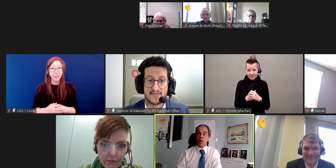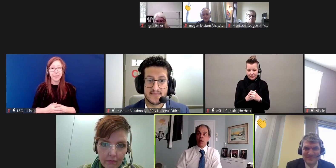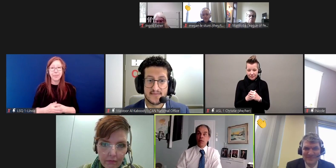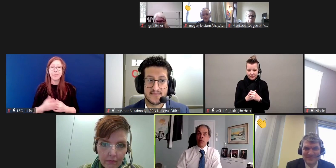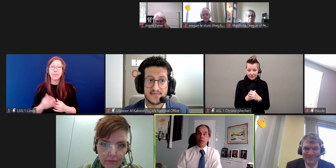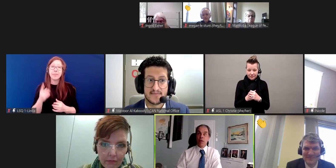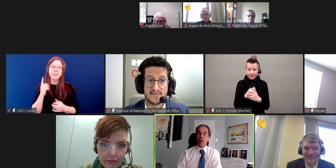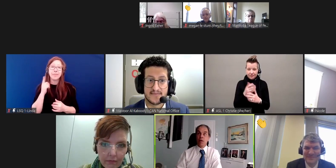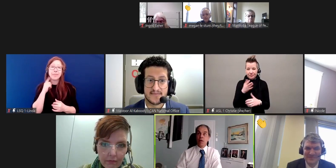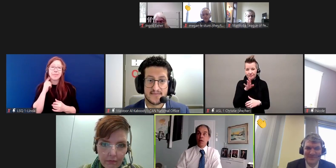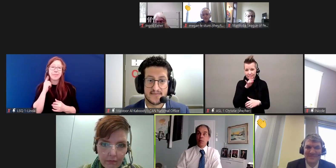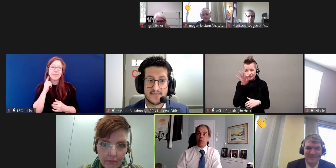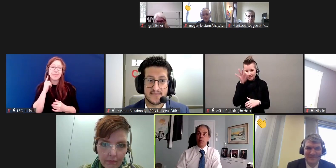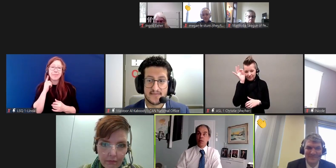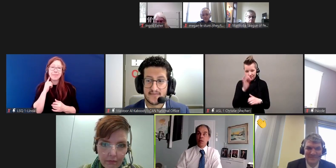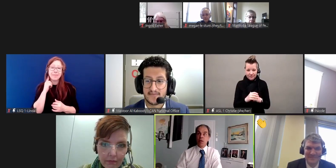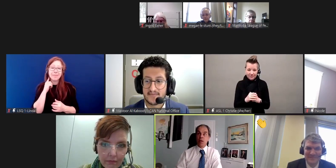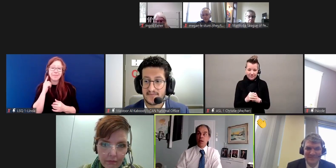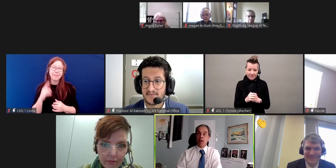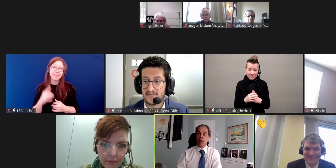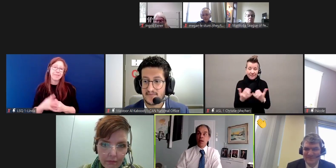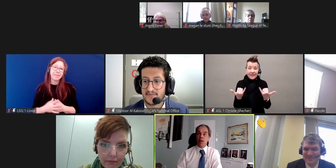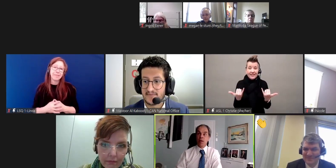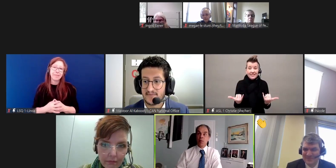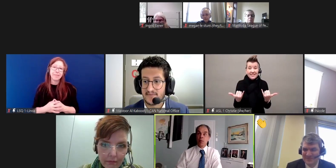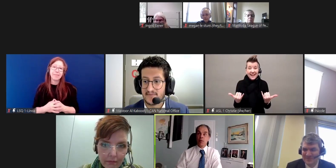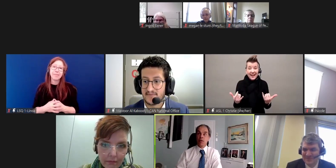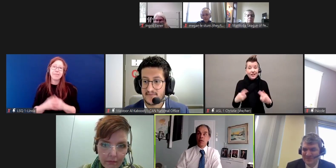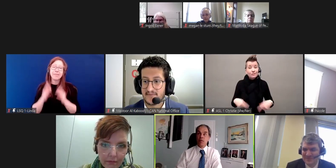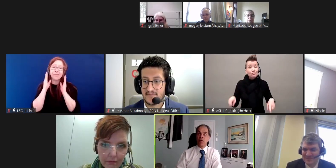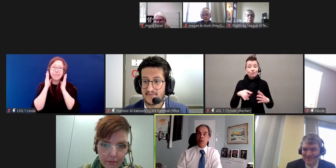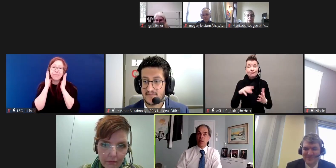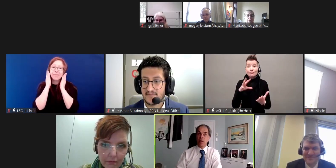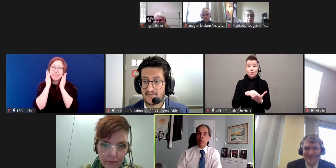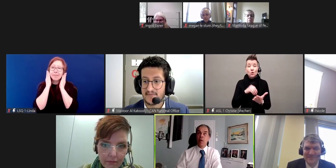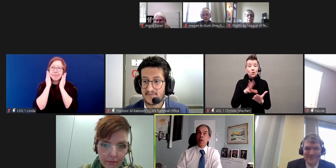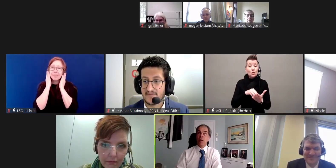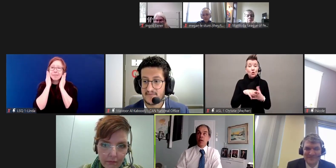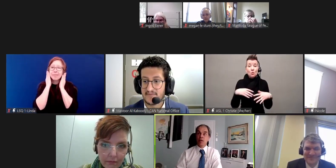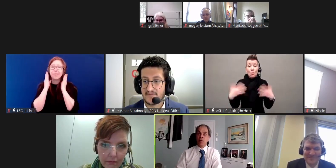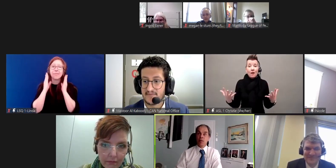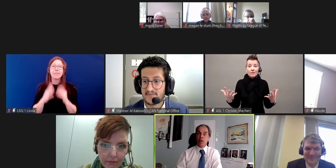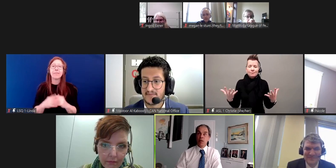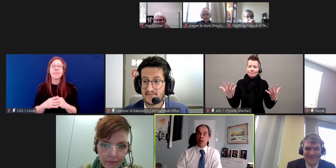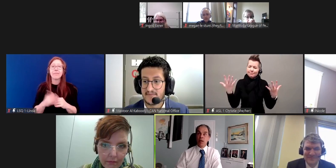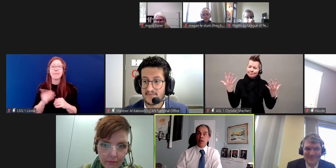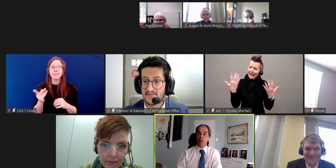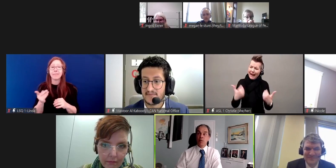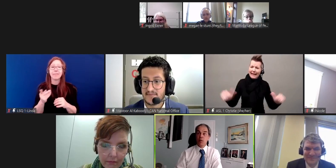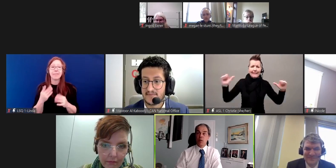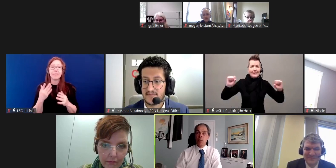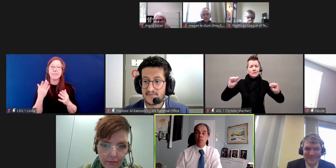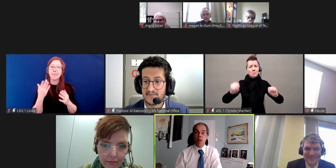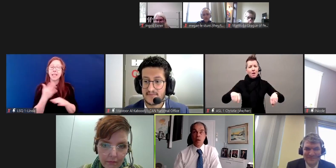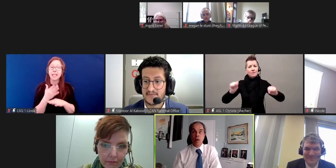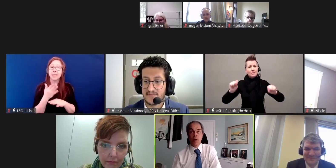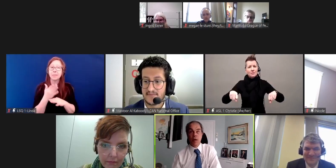faut toujours regarder les possibilités réelles, le positif et l'accessibilité et